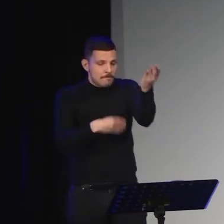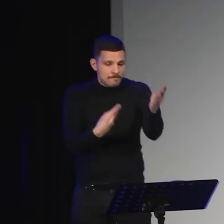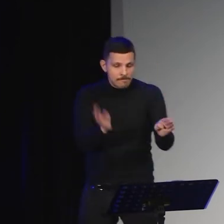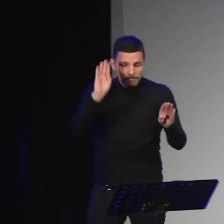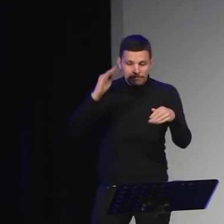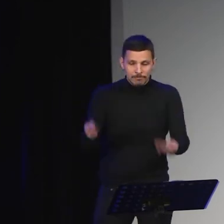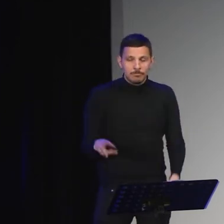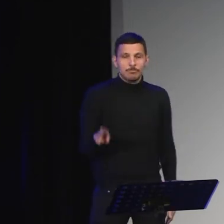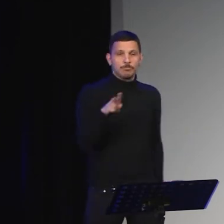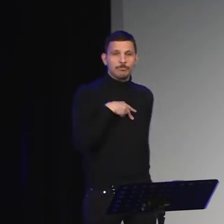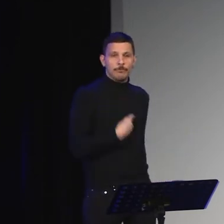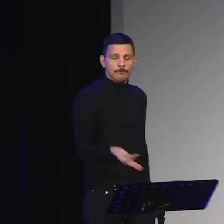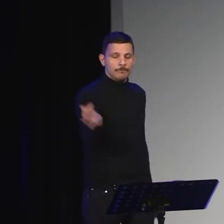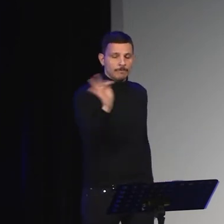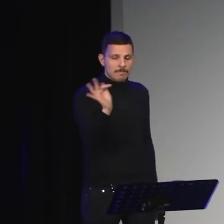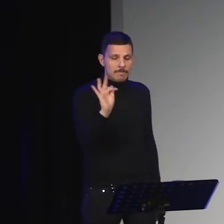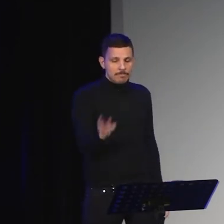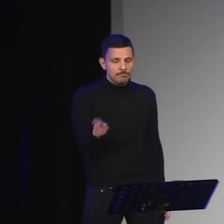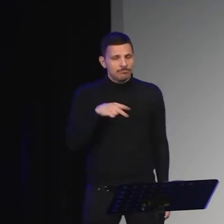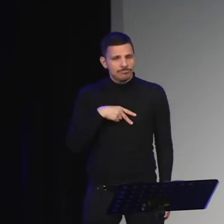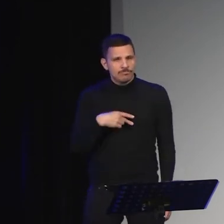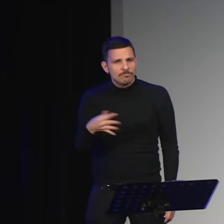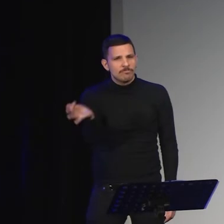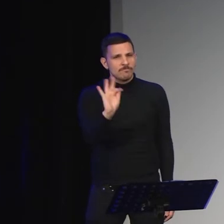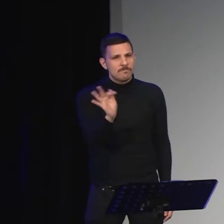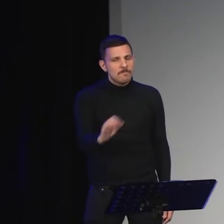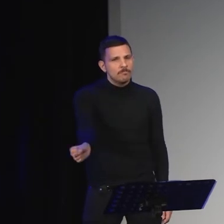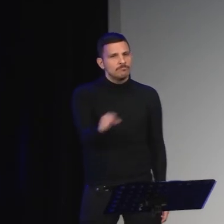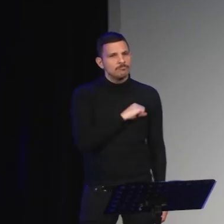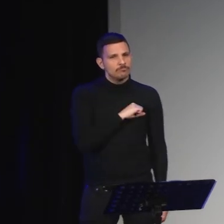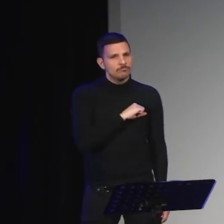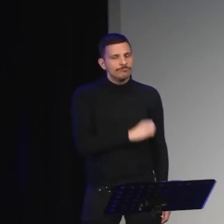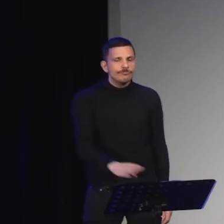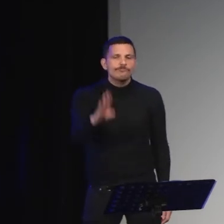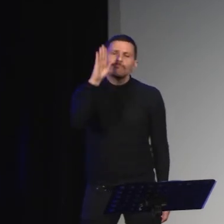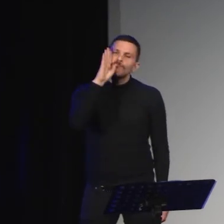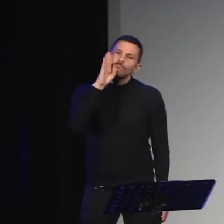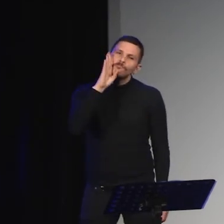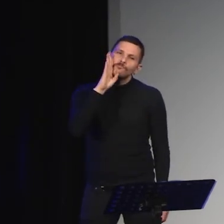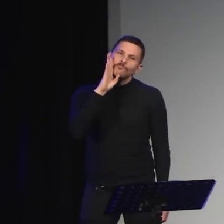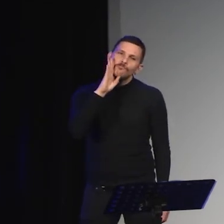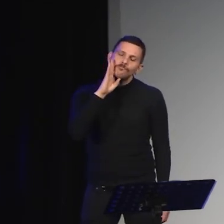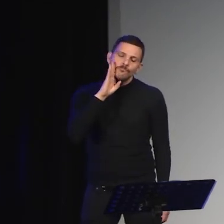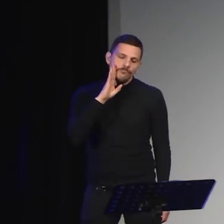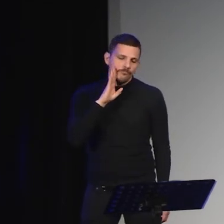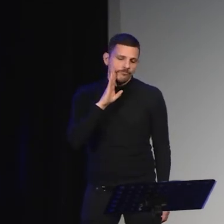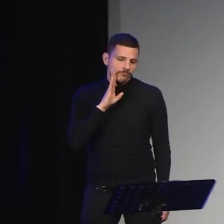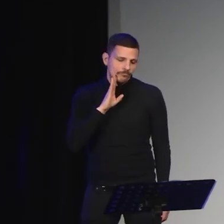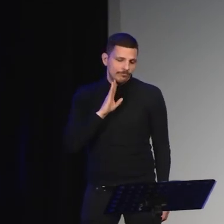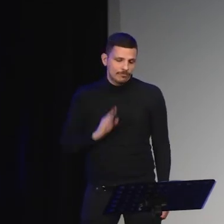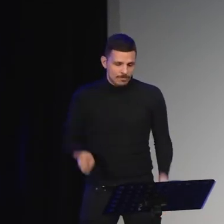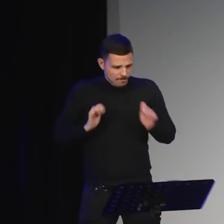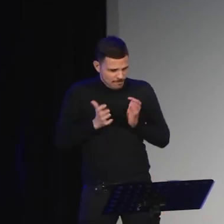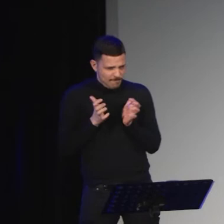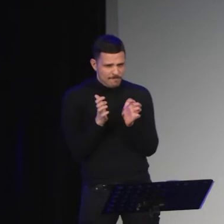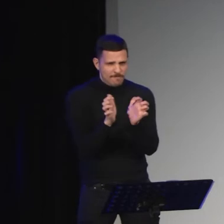nos tombes, tomber sur nos tombes, ya, ya, ya, ya, ya. Oh, ta tête de crabe, mon frère, oh, oh, oh, oh, oh, oh, oh, ya,